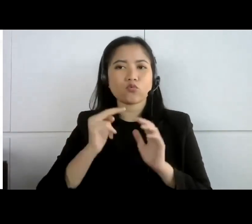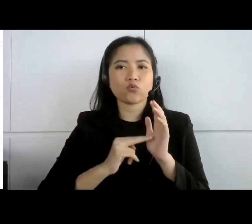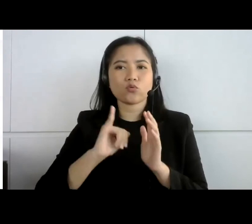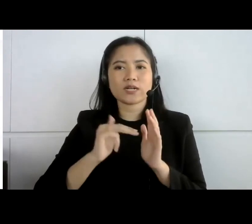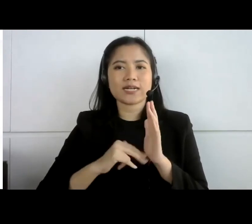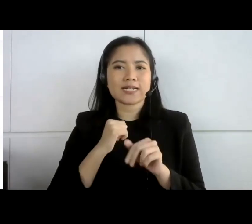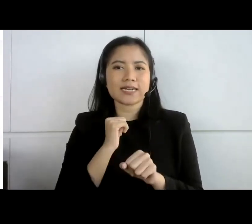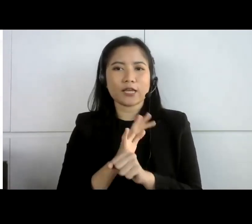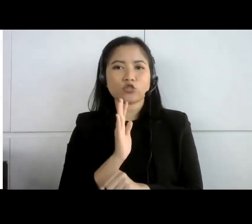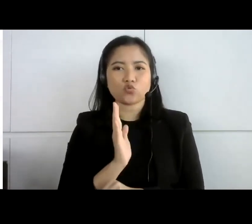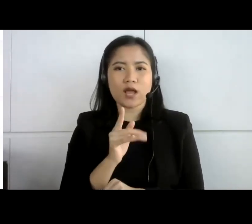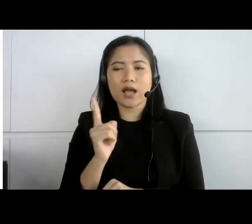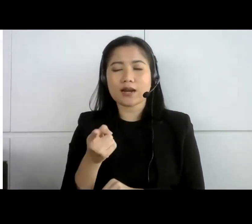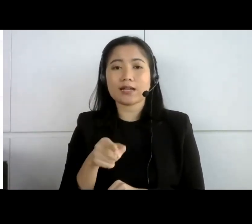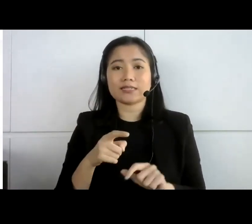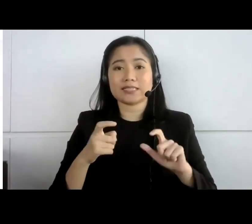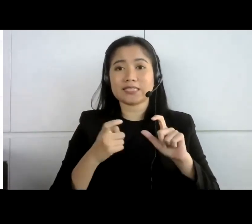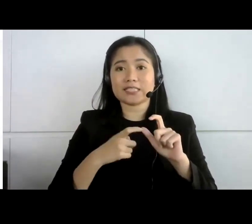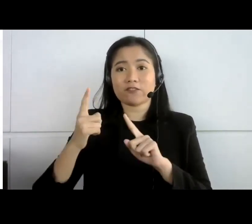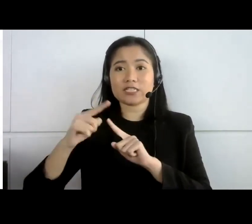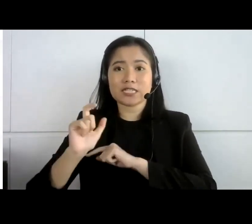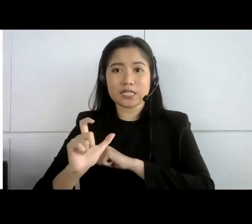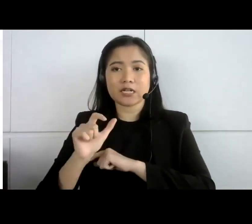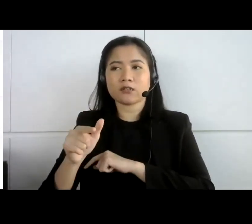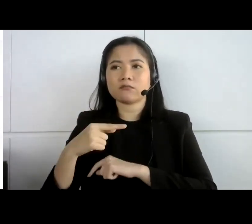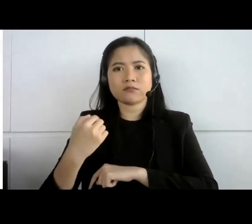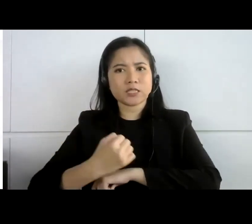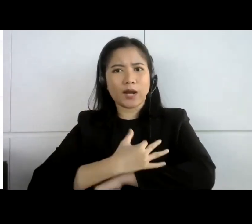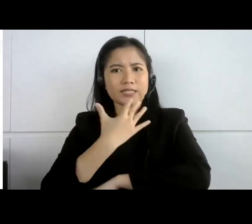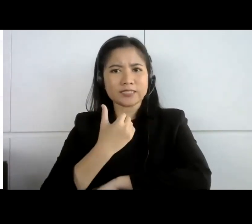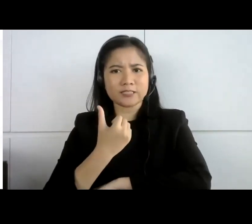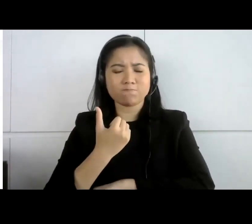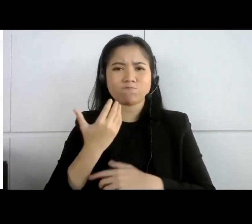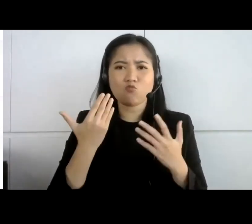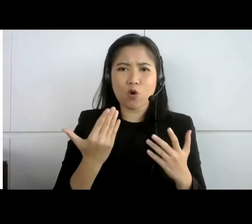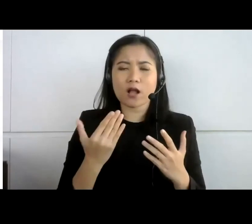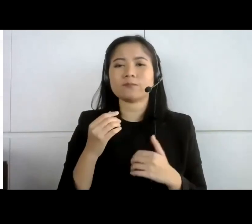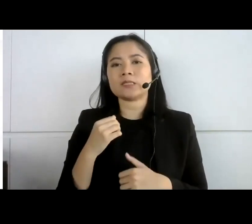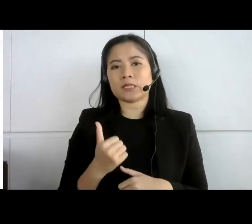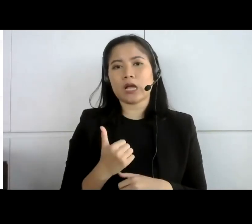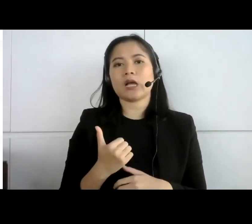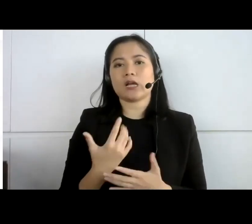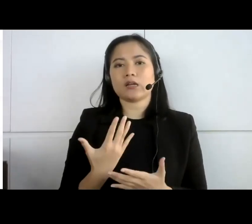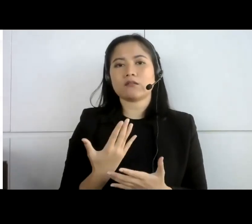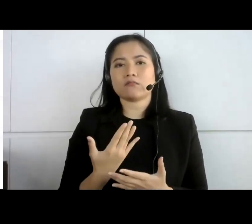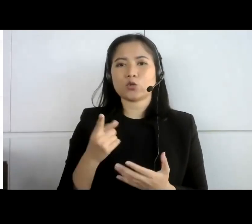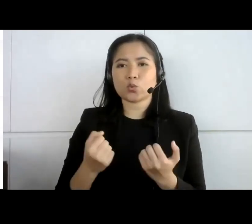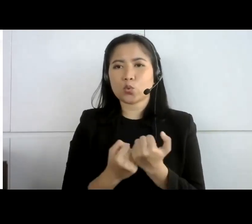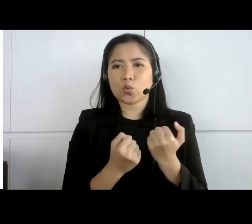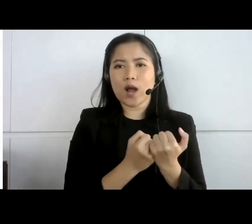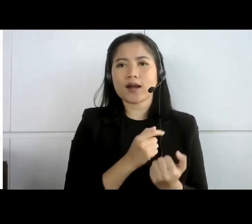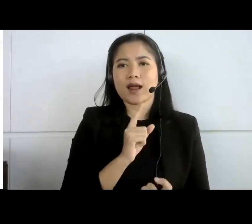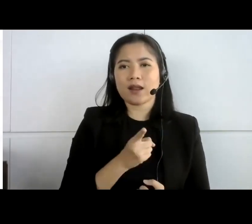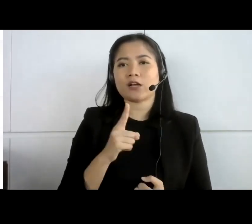dilakukan oleh Save the Children ini mudah-mudahan bisa menjadi inspirasi bagi pihak lain, mendapatkan dukungan juga dari pihak-pihak lainnya untuk